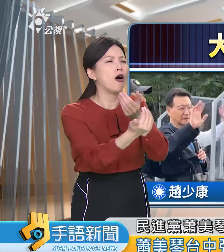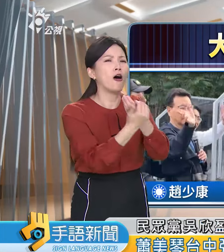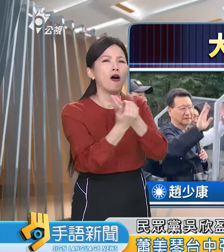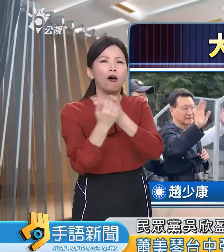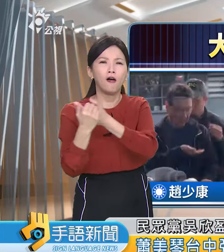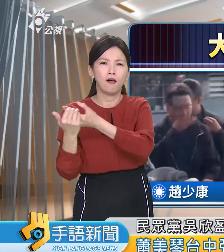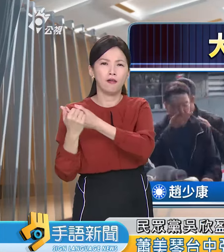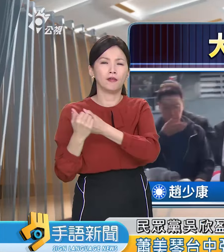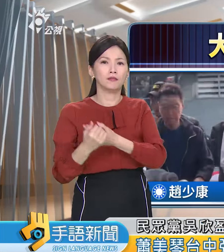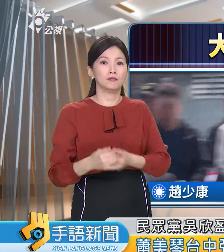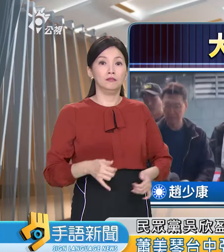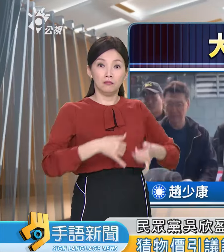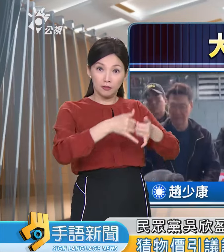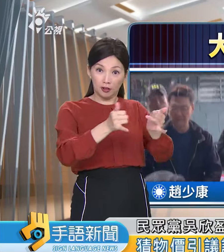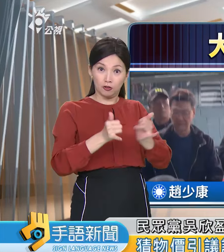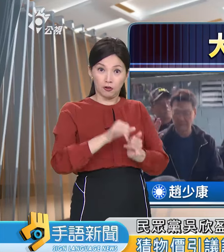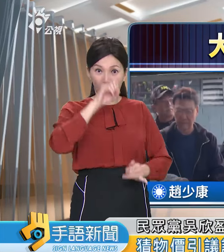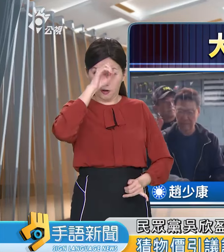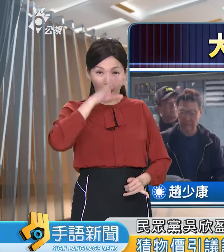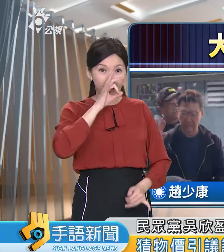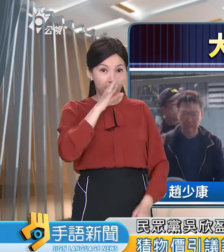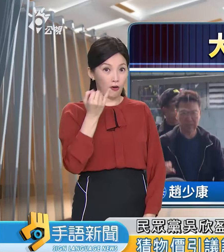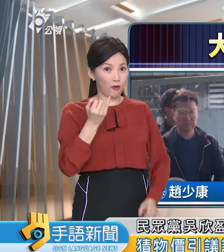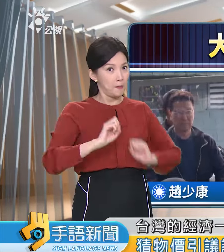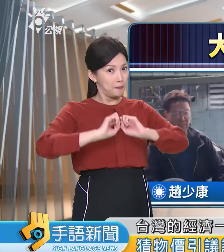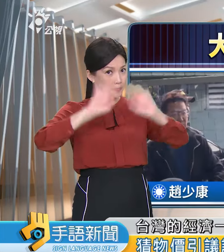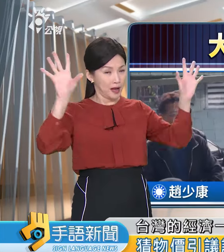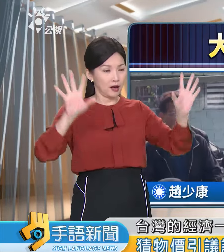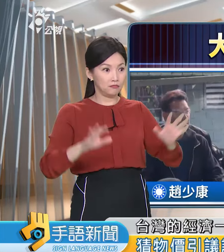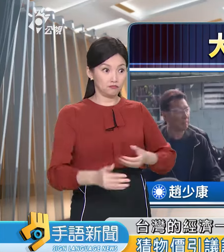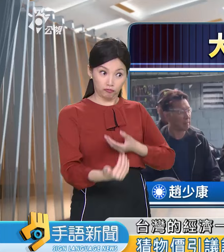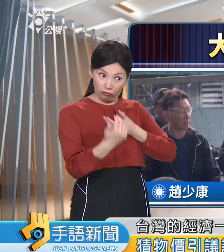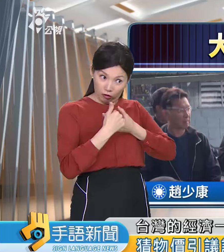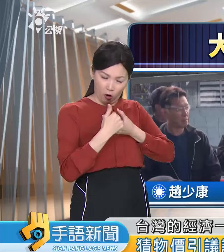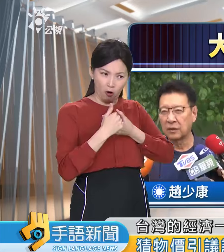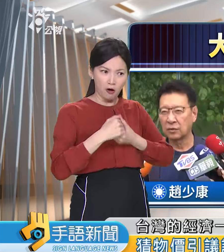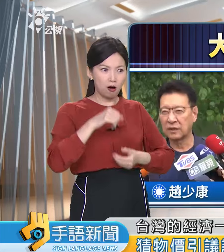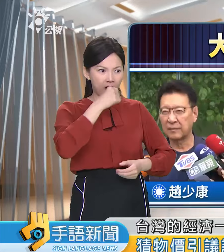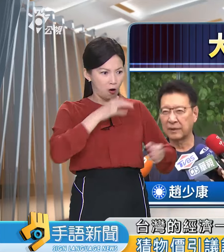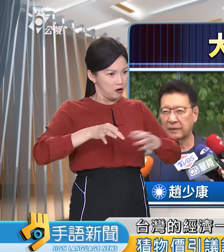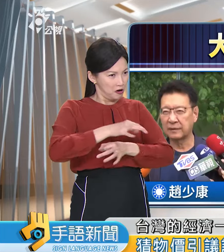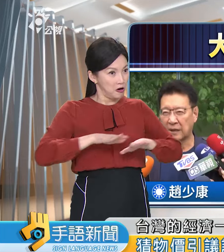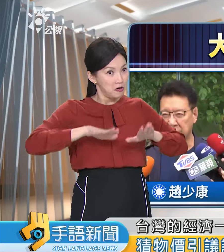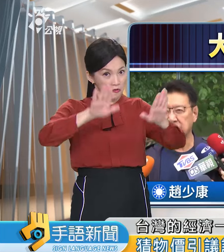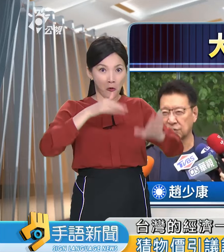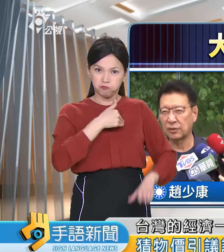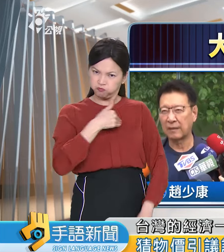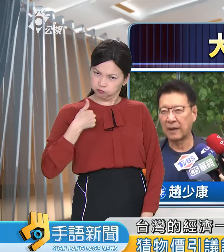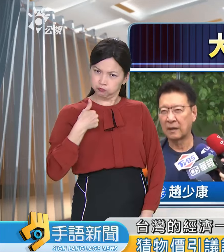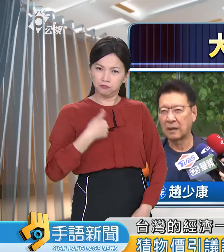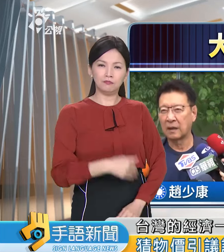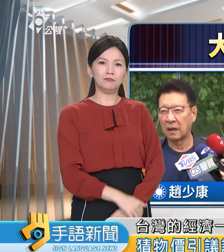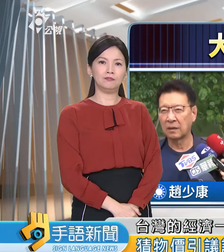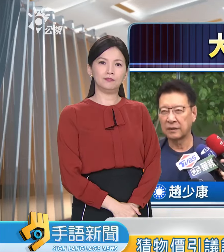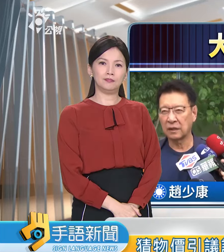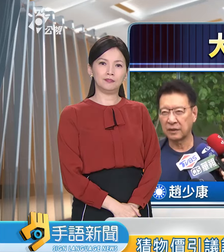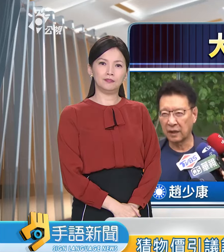民众党吴欣盈则是喊出，台湾的经济一定要翻转。